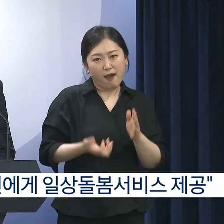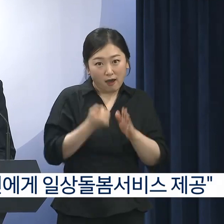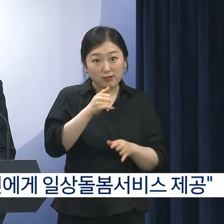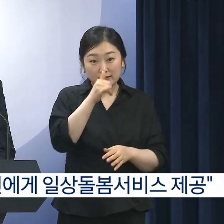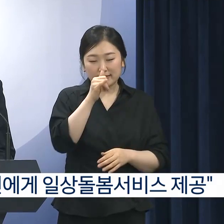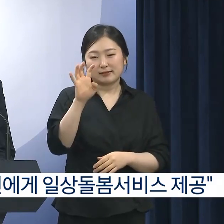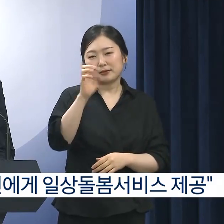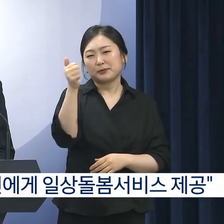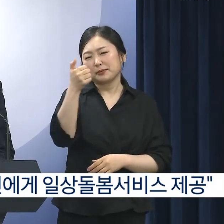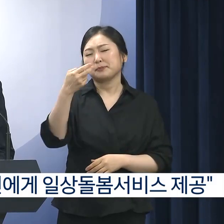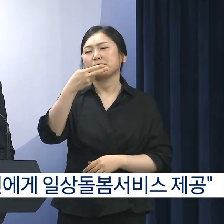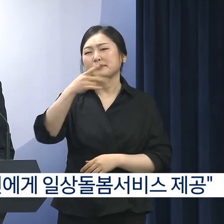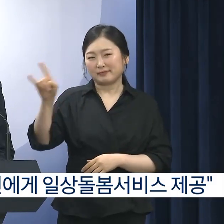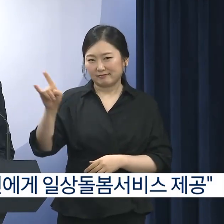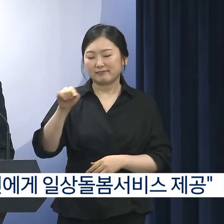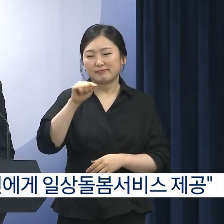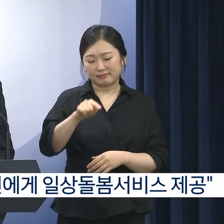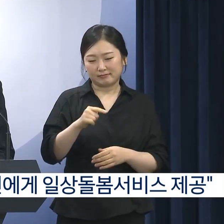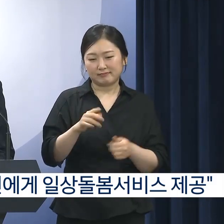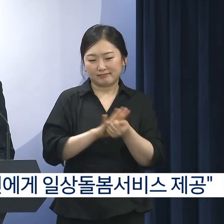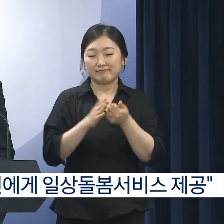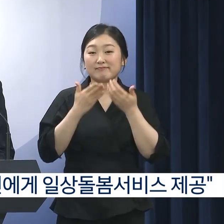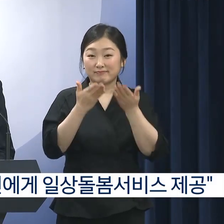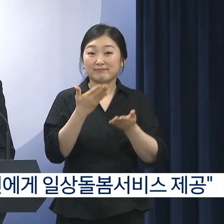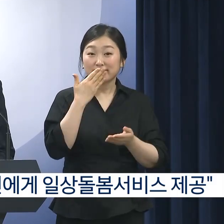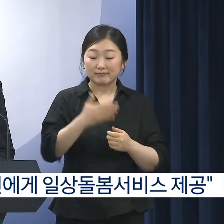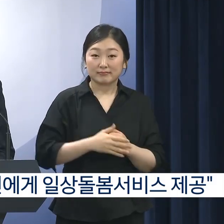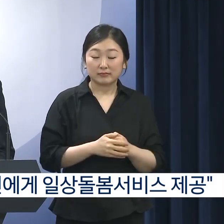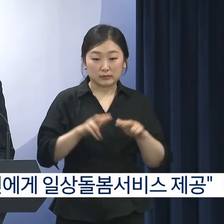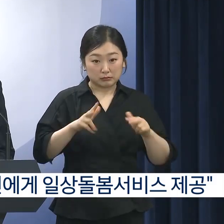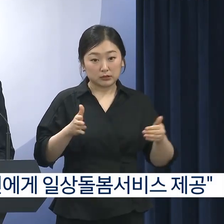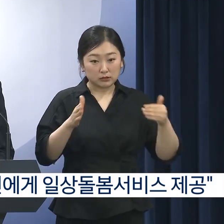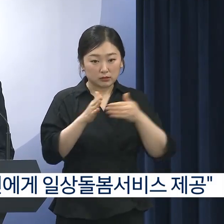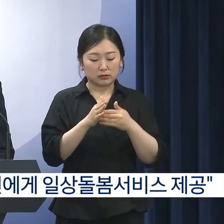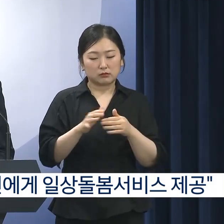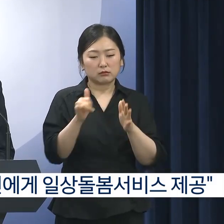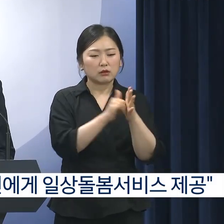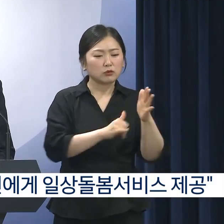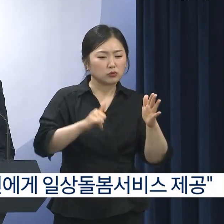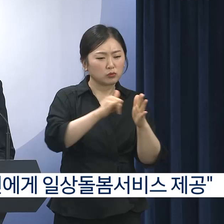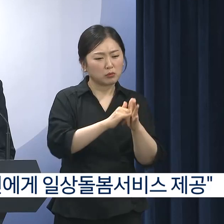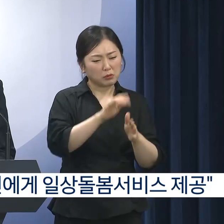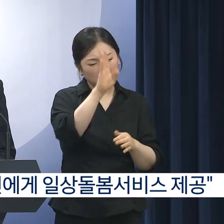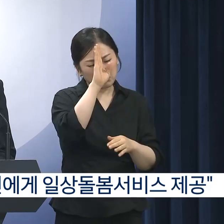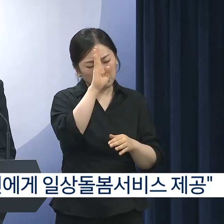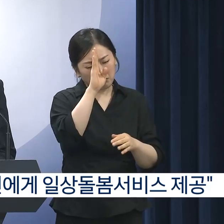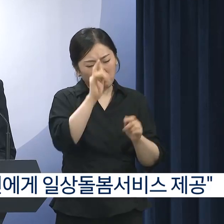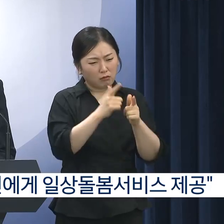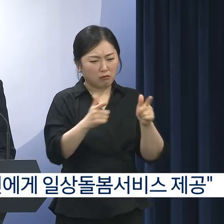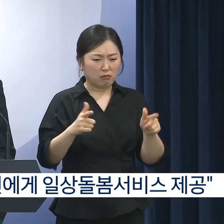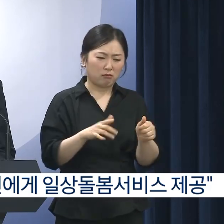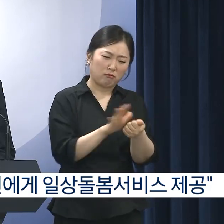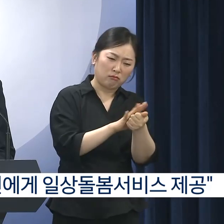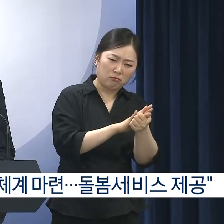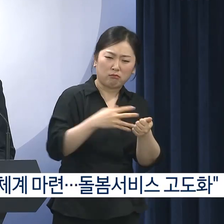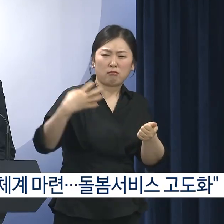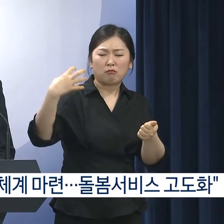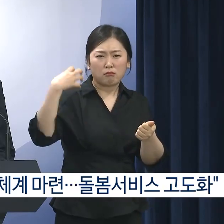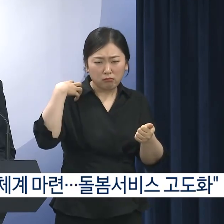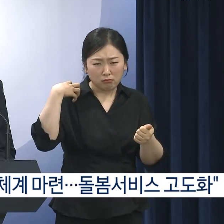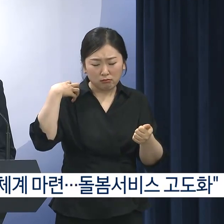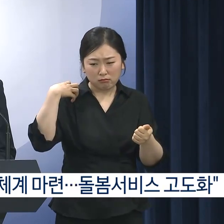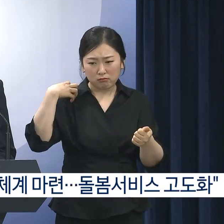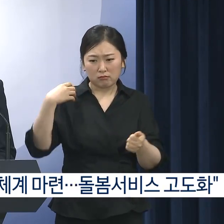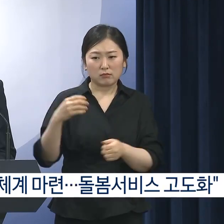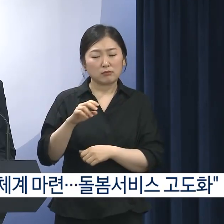돌보는 가족 돌봄 청년들은 일상생활에서 돌봄, 심리 지원, 간병 교육 등 다양한 서비스를